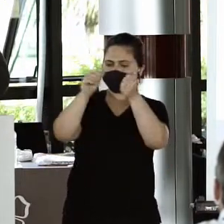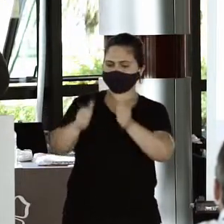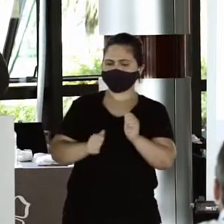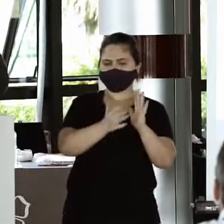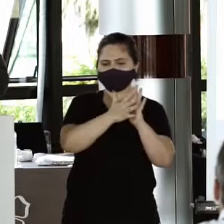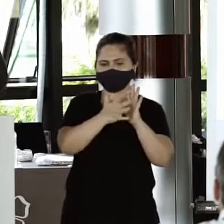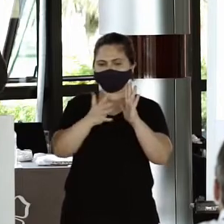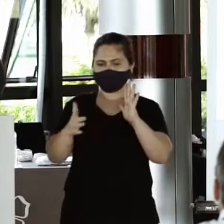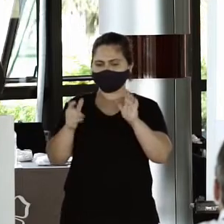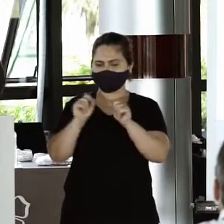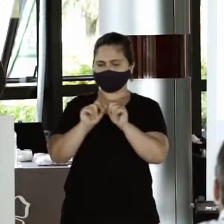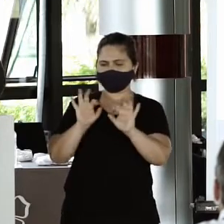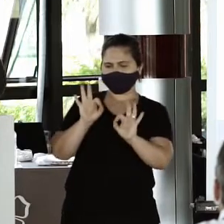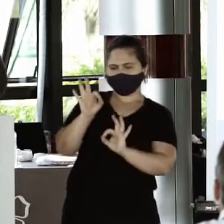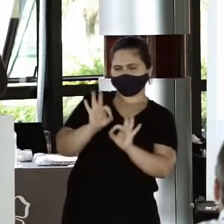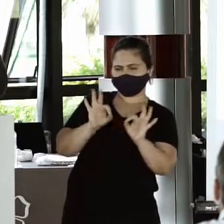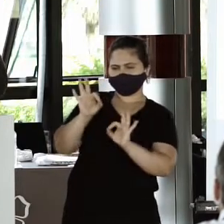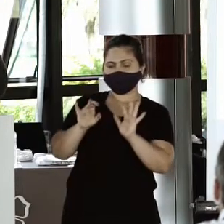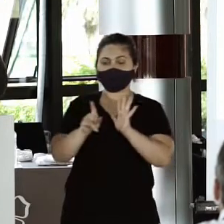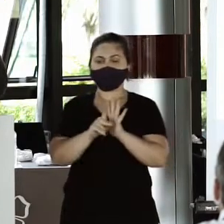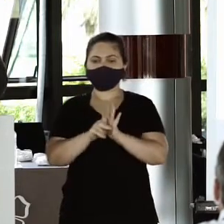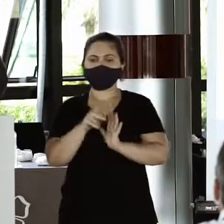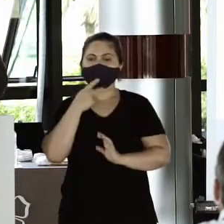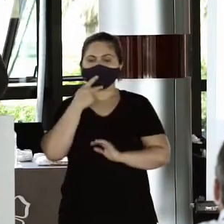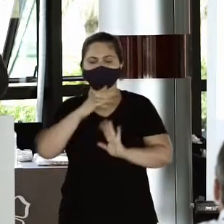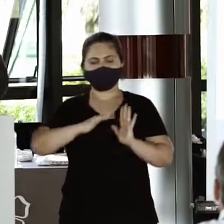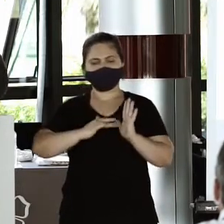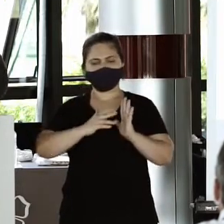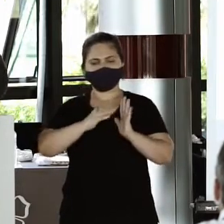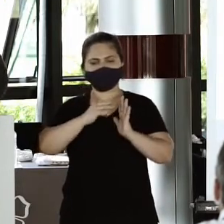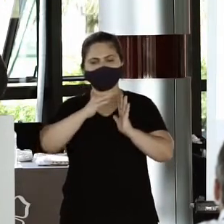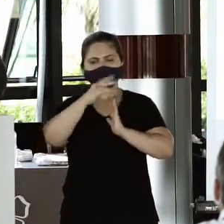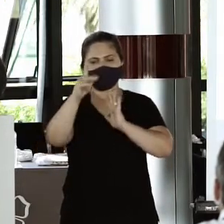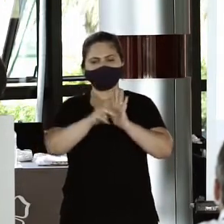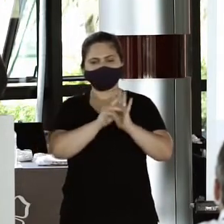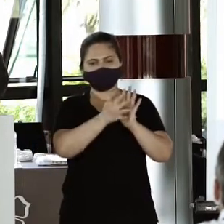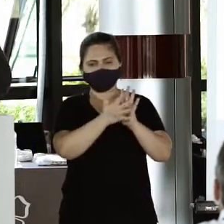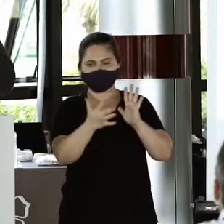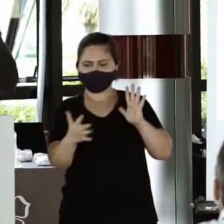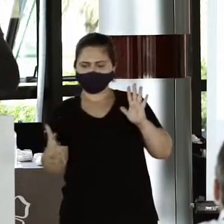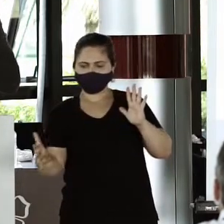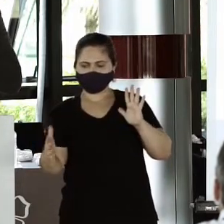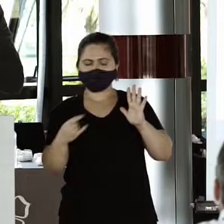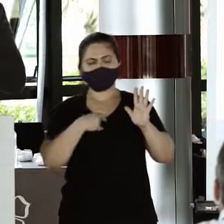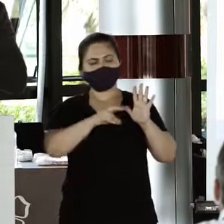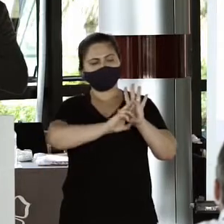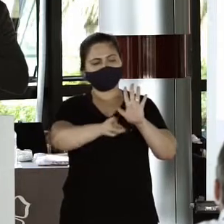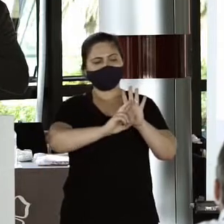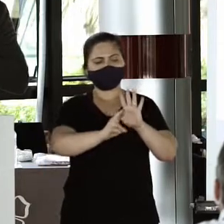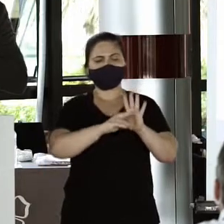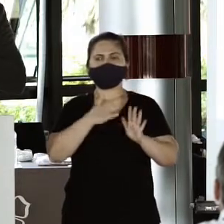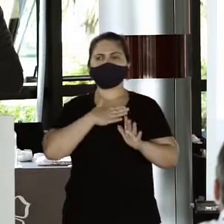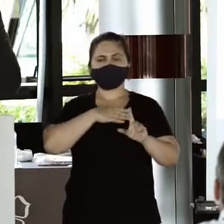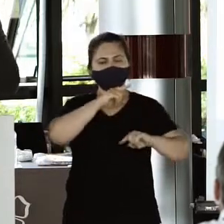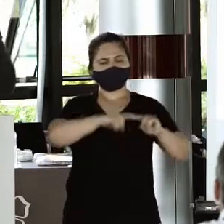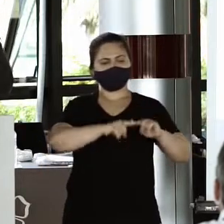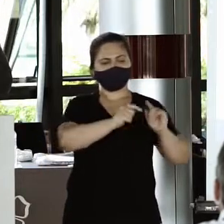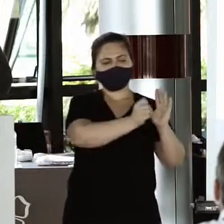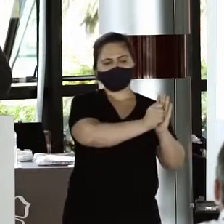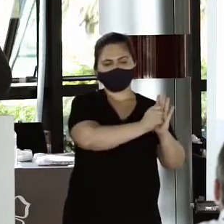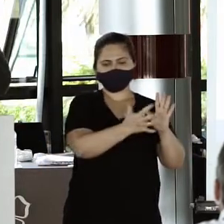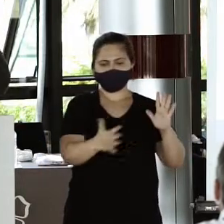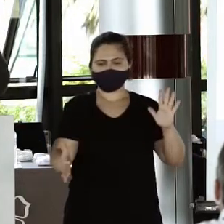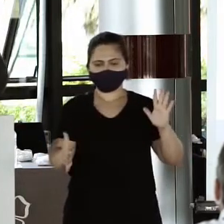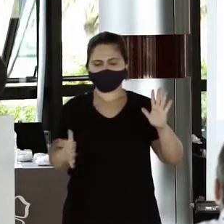térmica, eu faço uma correção de um parâmetro chamado temperatura aparente refletida, que representa o que o meu objeto